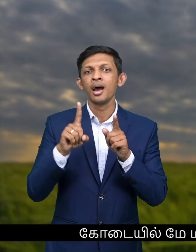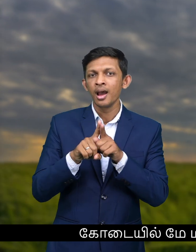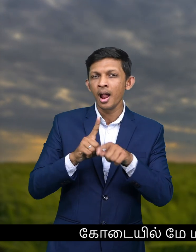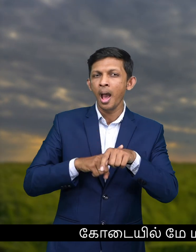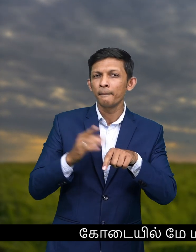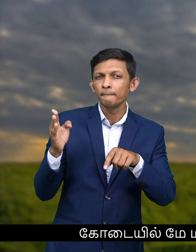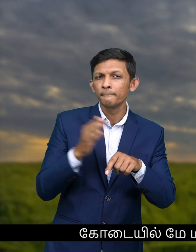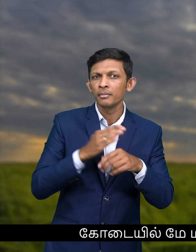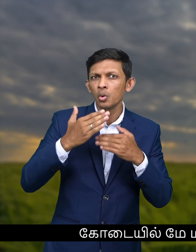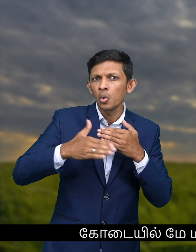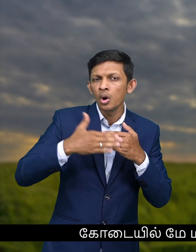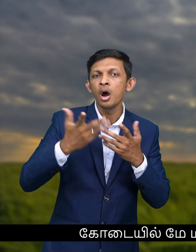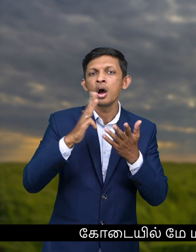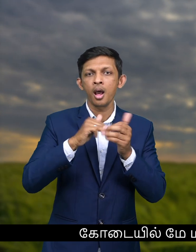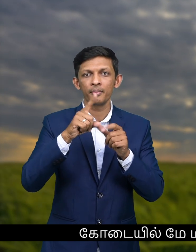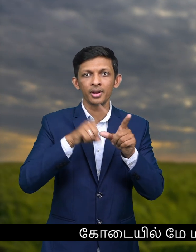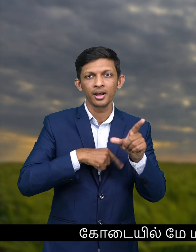அதிகமாகவும் இருக்கும்.